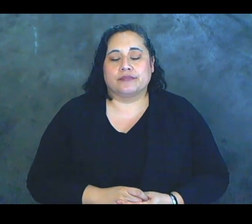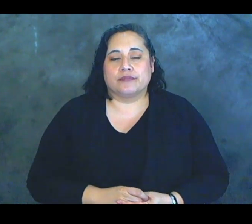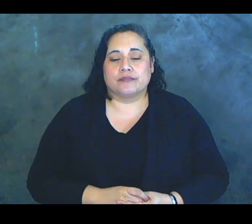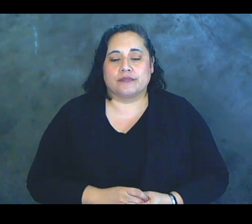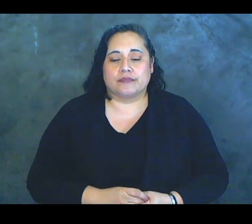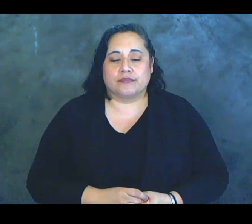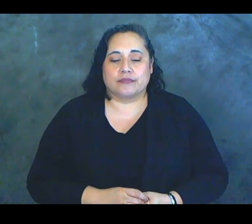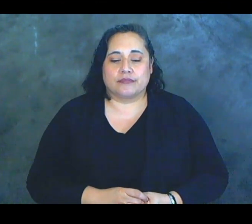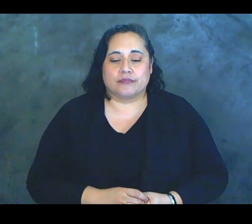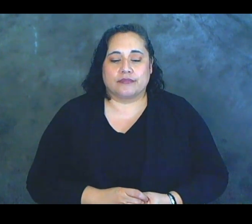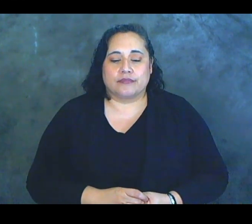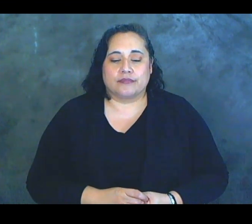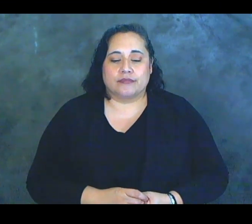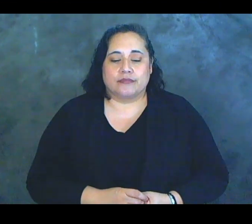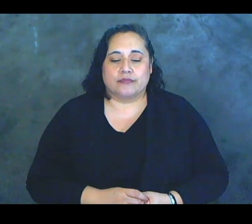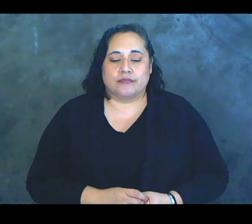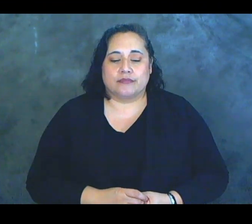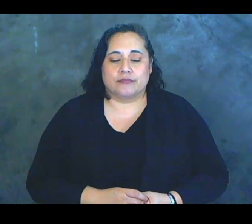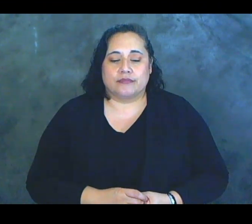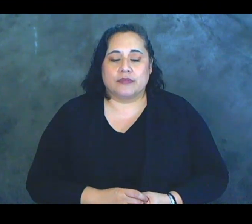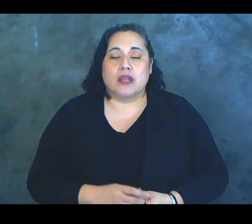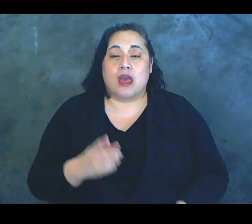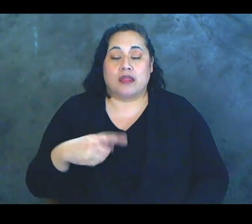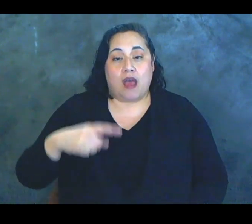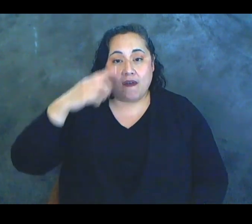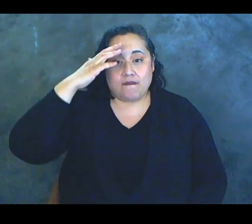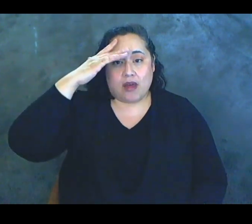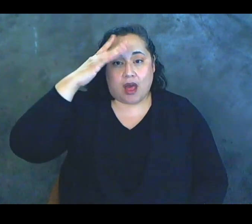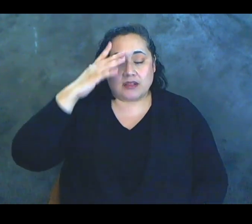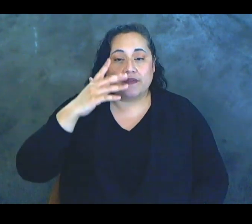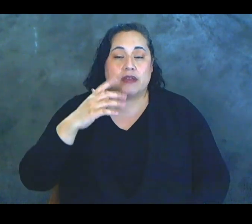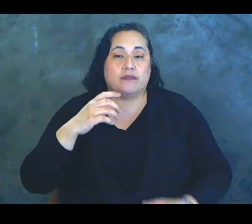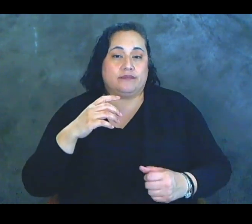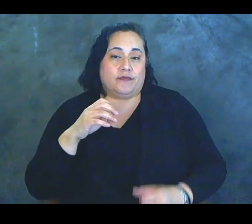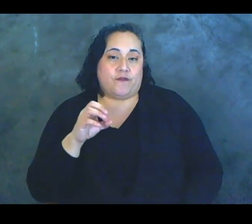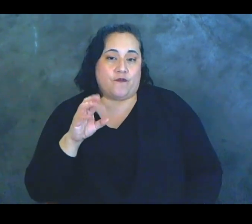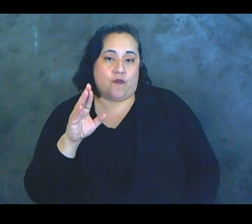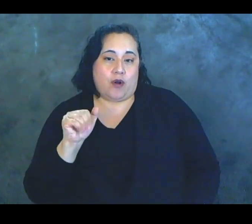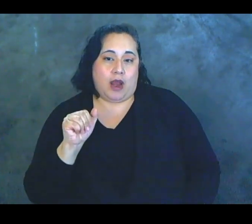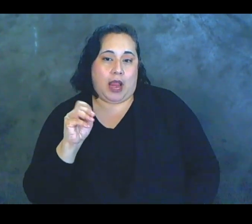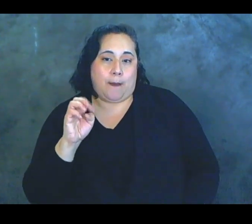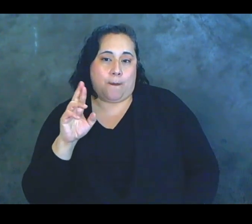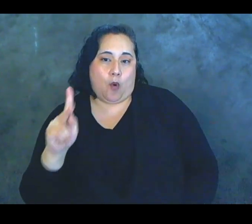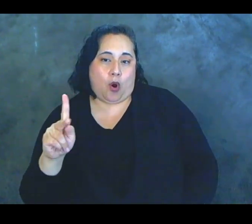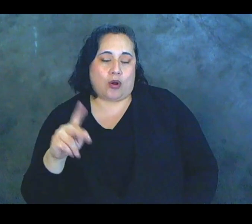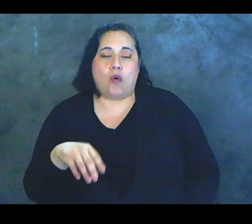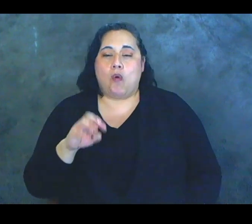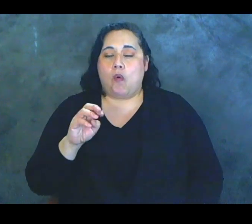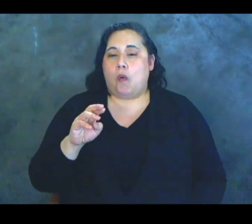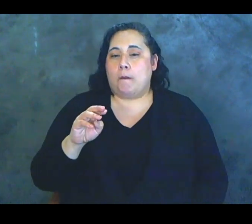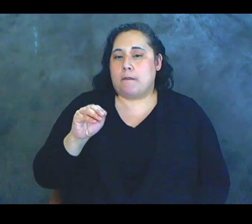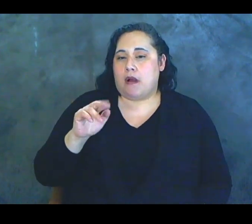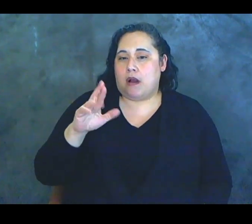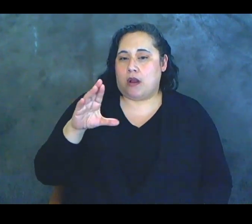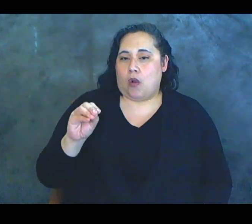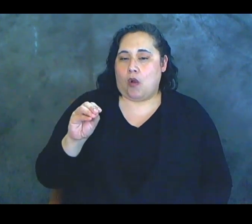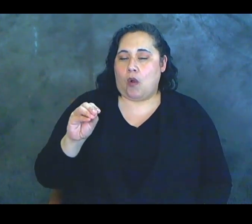Los marcos filosóficos incluyen la filosofía del ayudante,